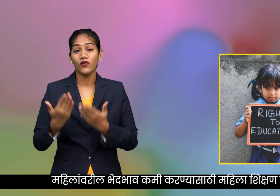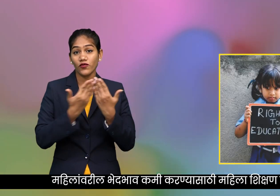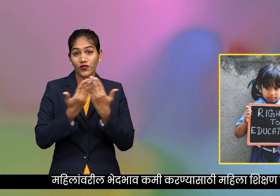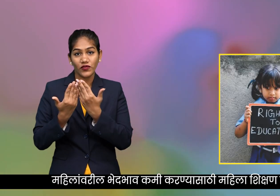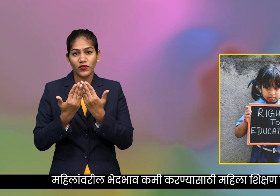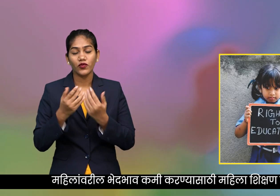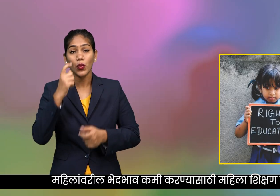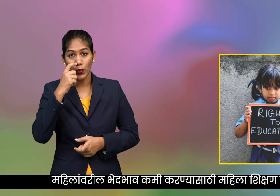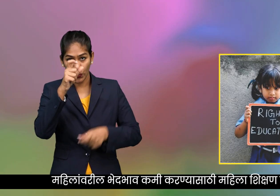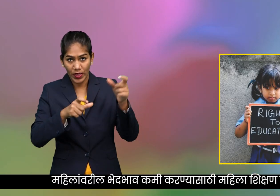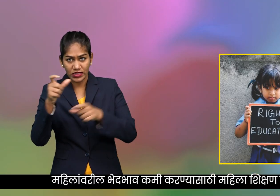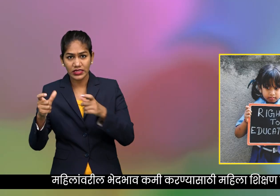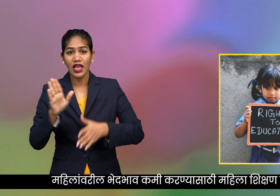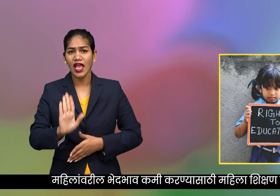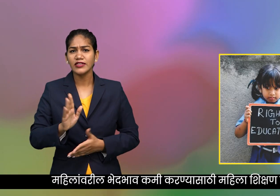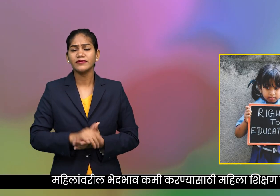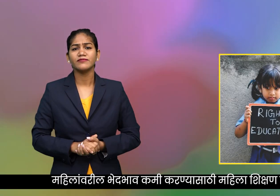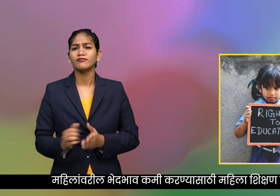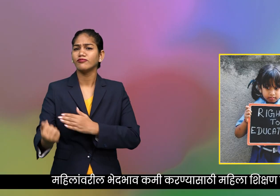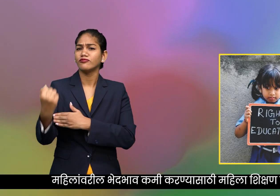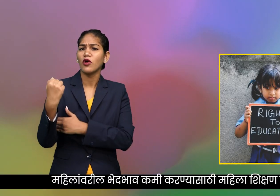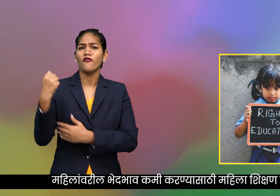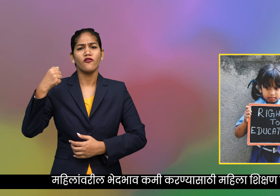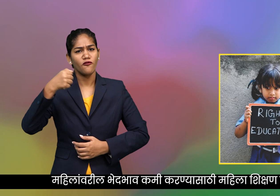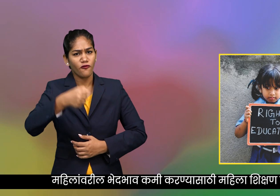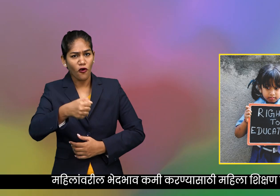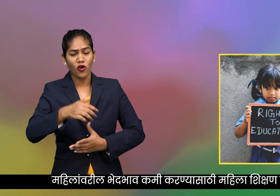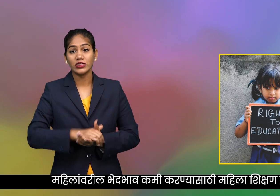महिलांवरील भेदभाव कमी करण्यासाठी महिला शिक्षण ही एक शक्तिशाली शक्ती आहे.